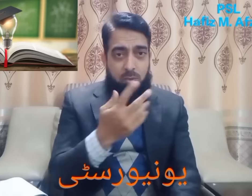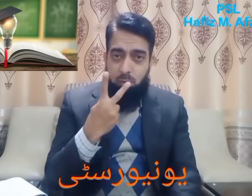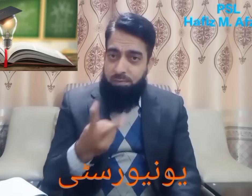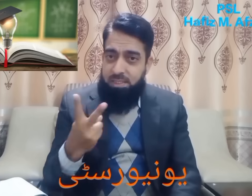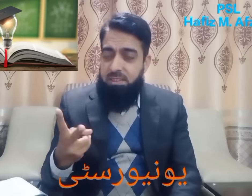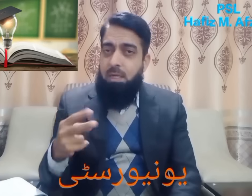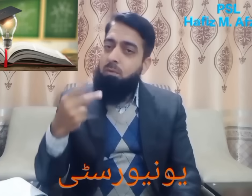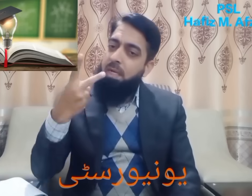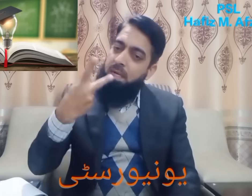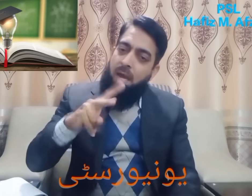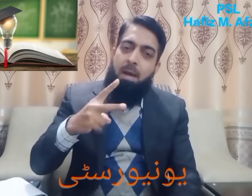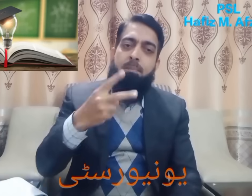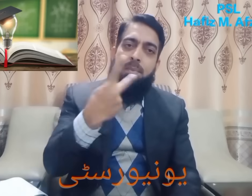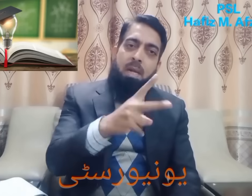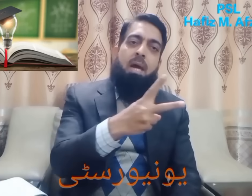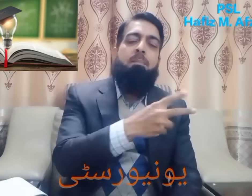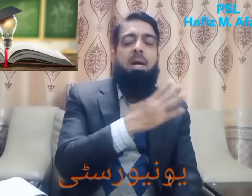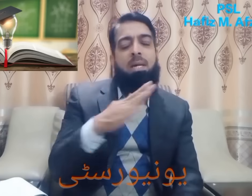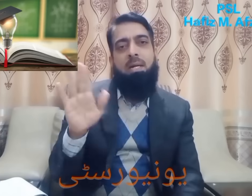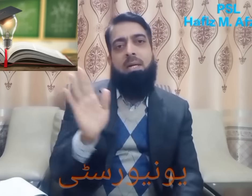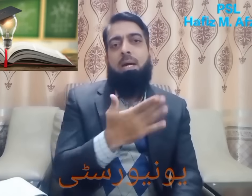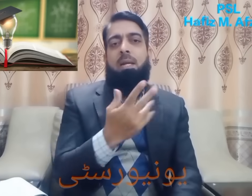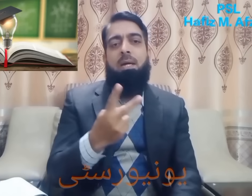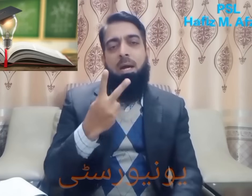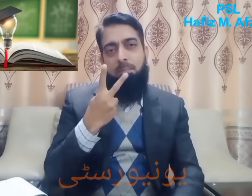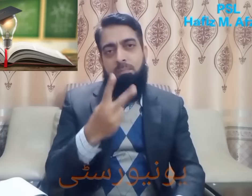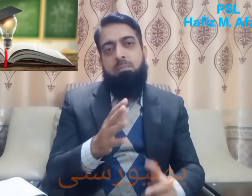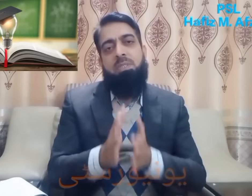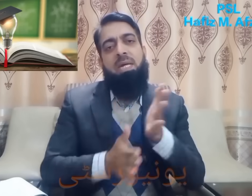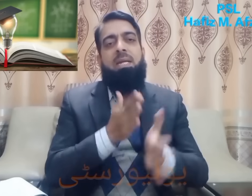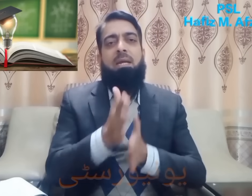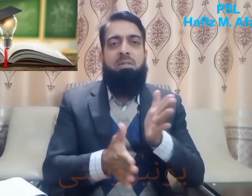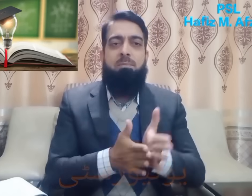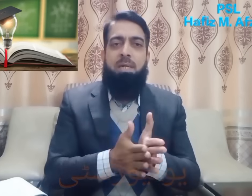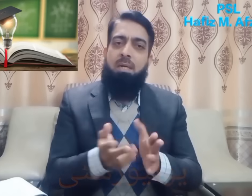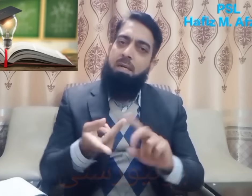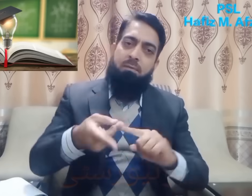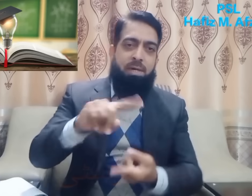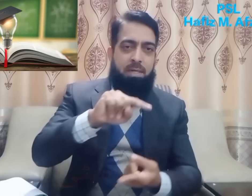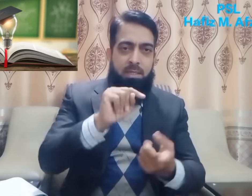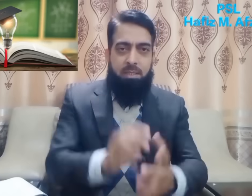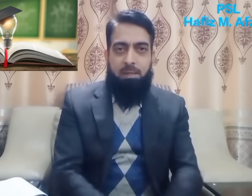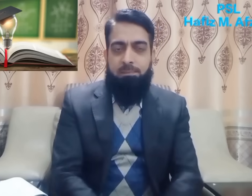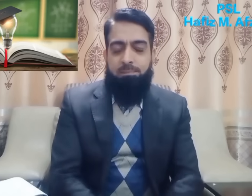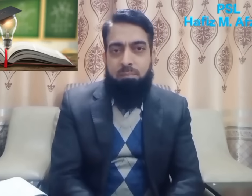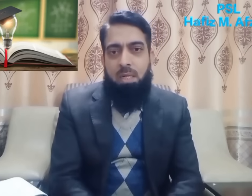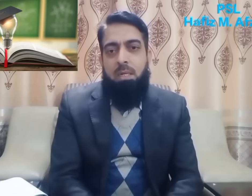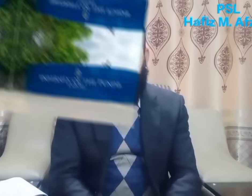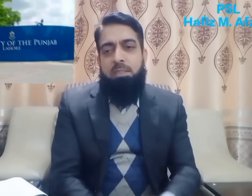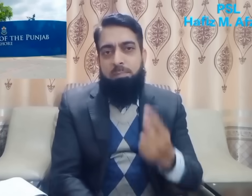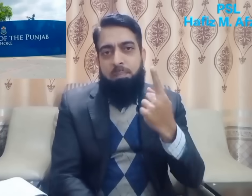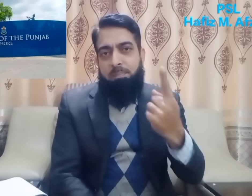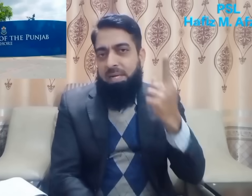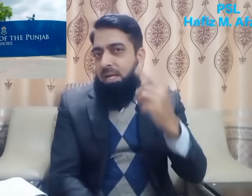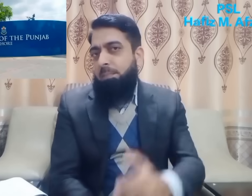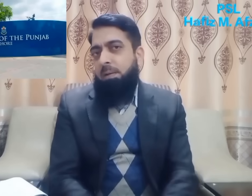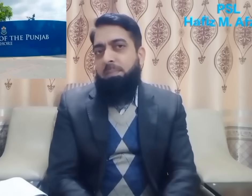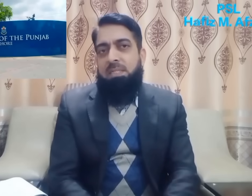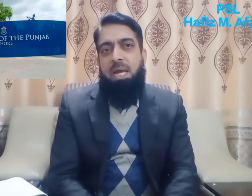अलग यूनिवर्सिटीज हैं उनके नाम अलग अलग हम साइन लैंग्वेज में कन्वर्ट करते हैं। सबसे पहले हमारे पास